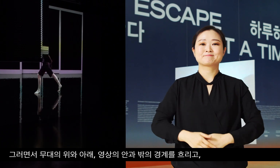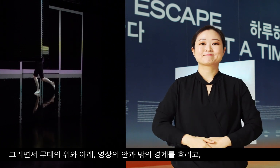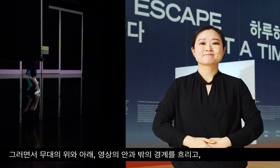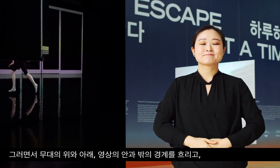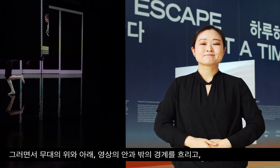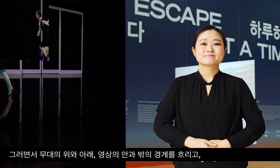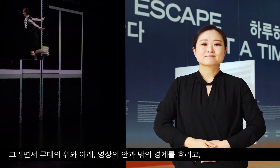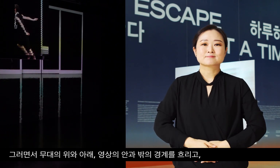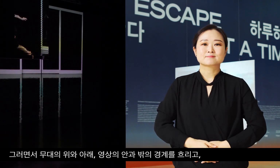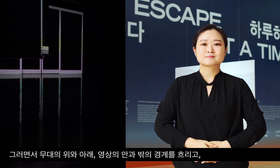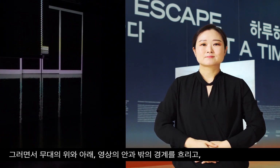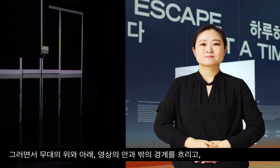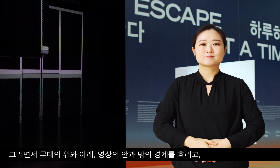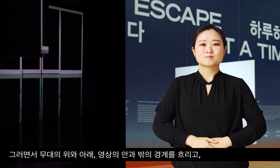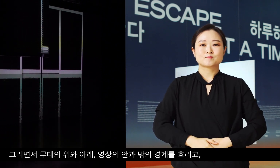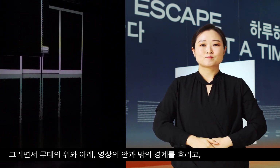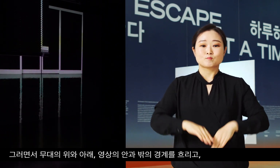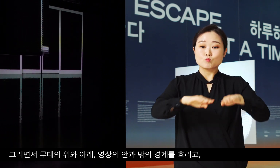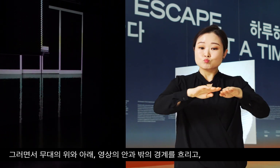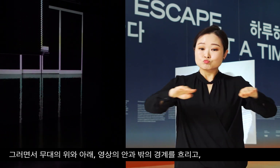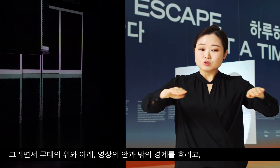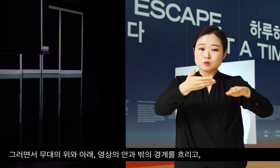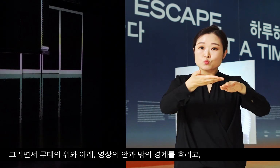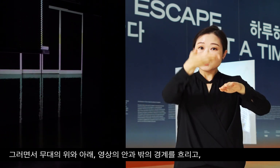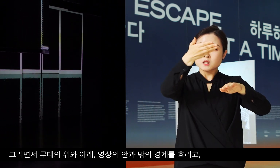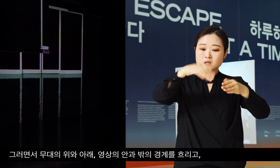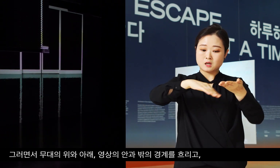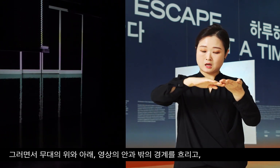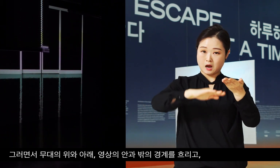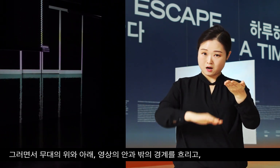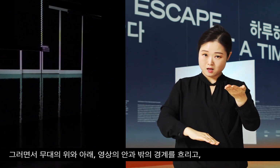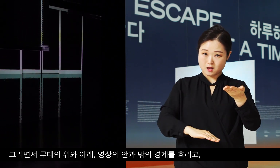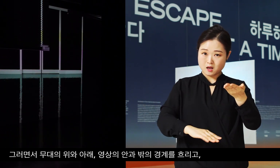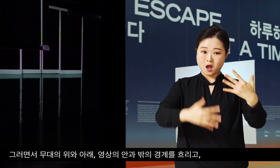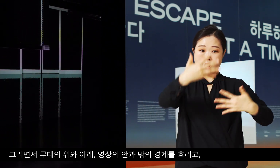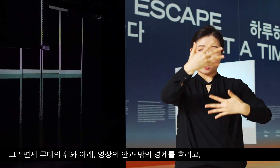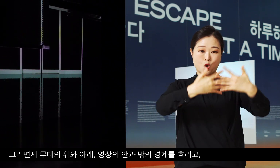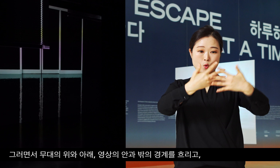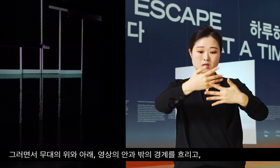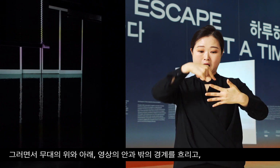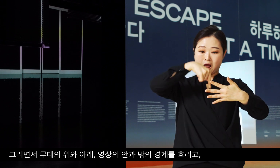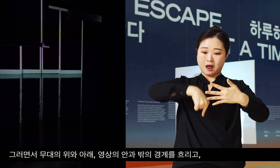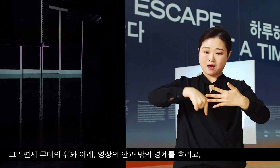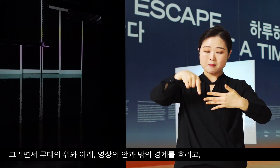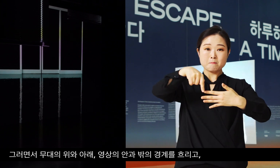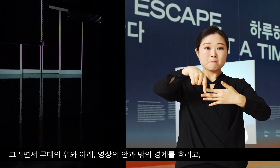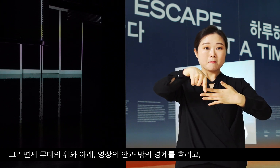그러면서 무대의 위와 아래, 영상의 안과 밖의 경계를 흐리고